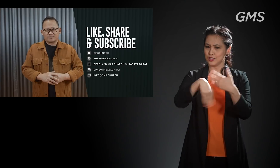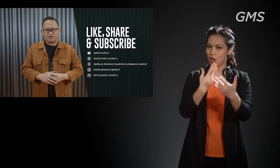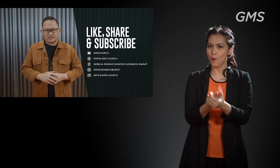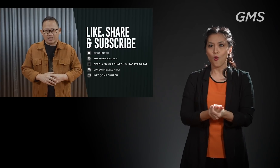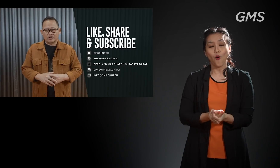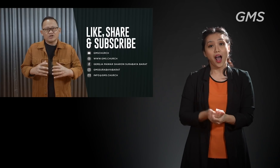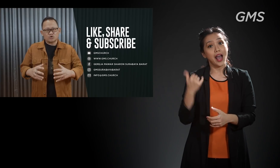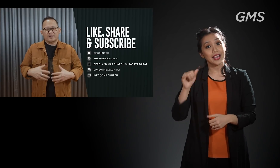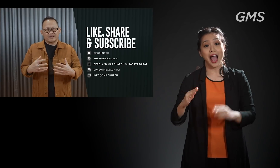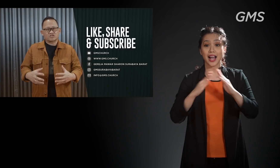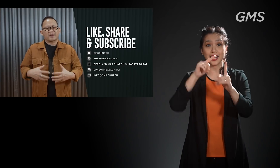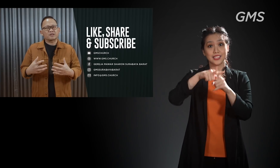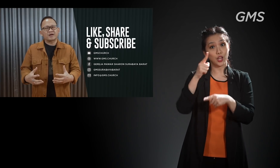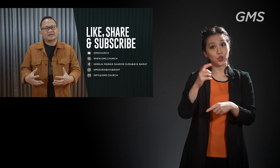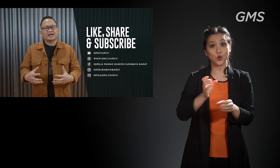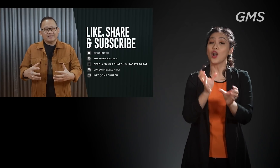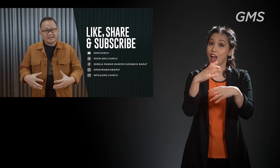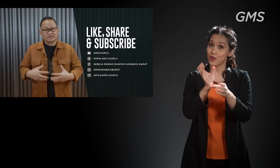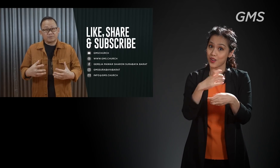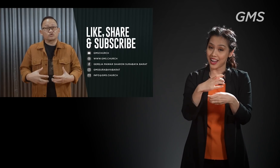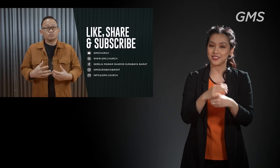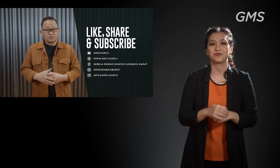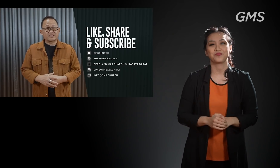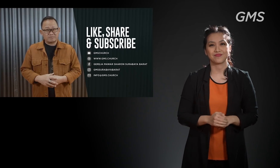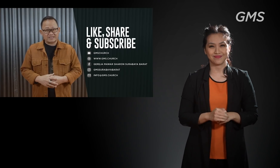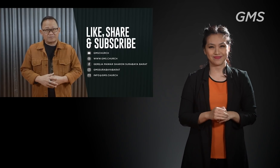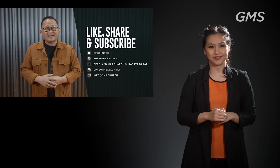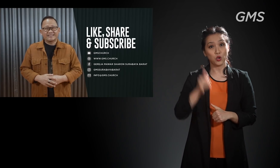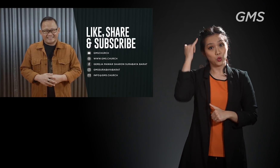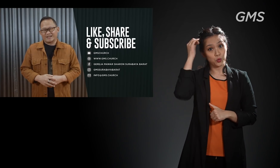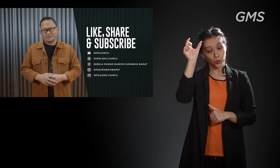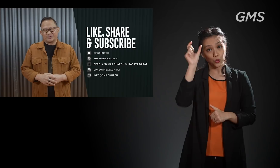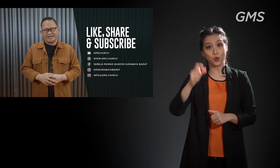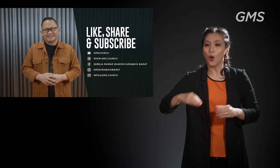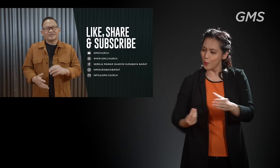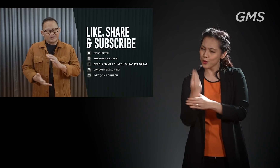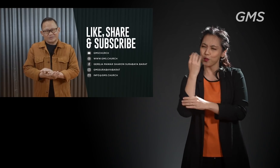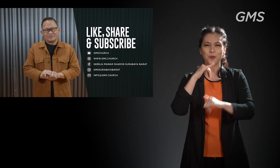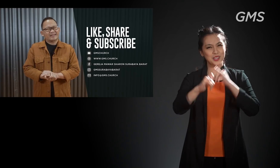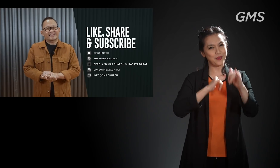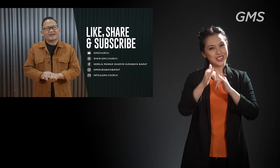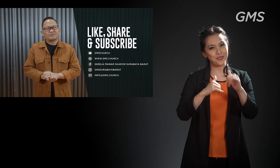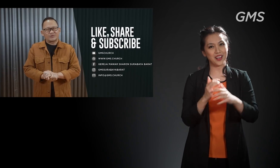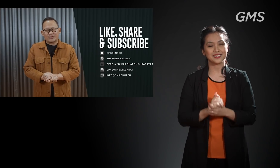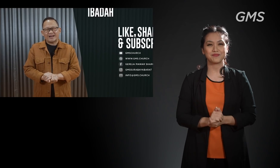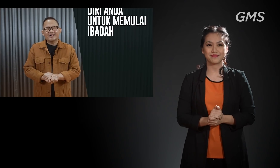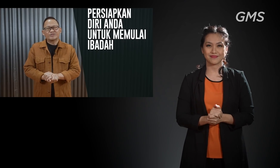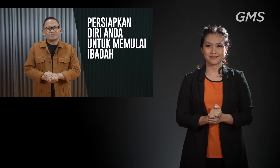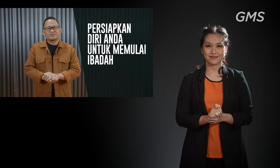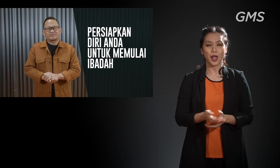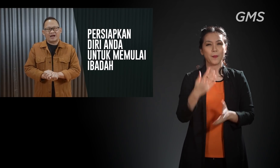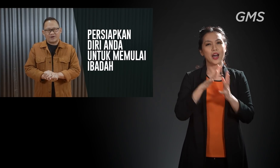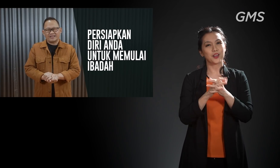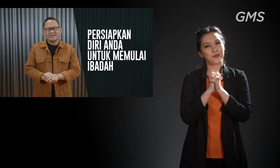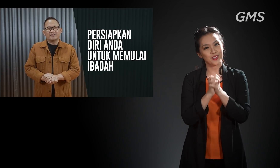dari Gereja Mawar Sharon. Supaya kita semakin mengenal dan kita bertumbuh bersama-sama di dalam Tuhan. Untuk itu mari kita akan berdoa